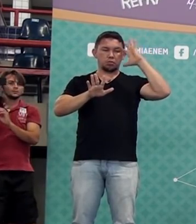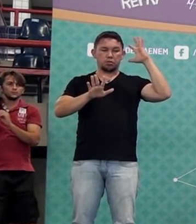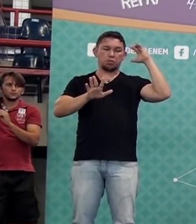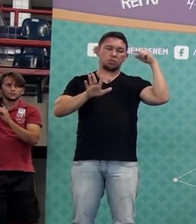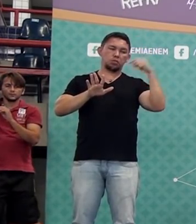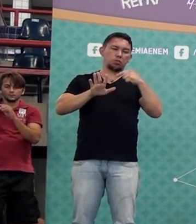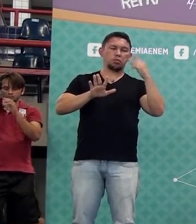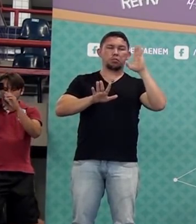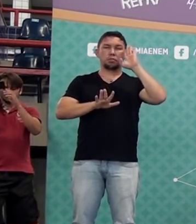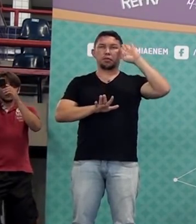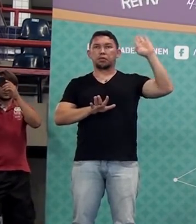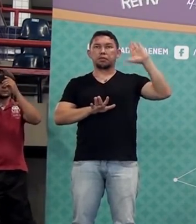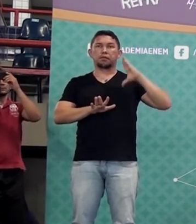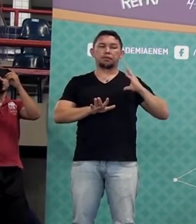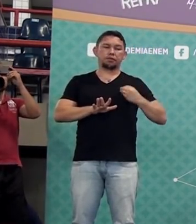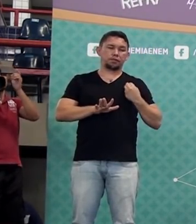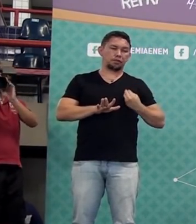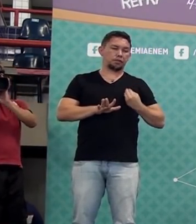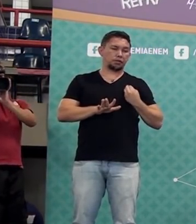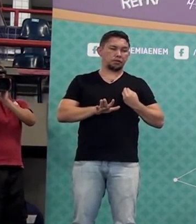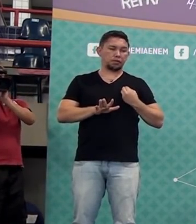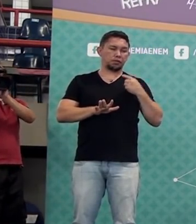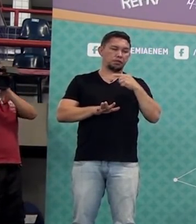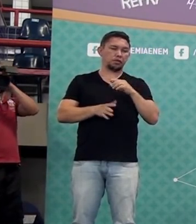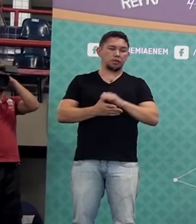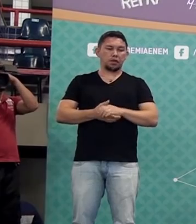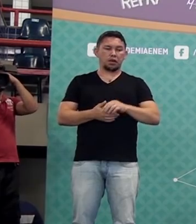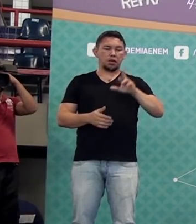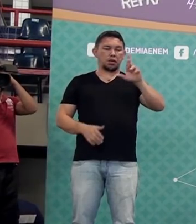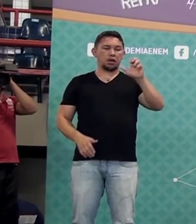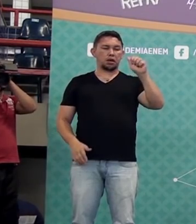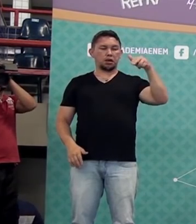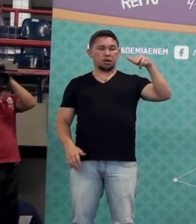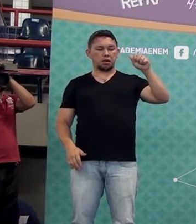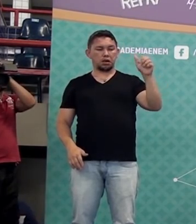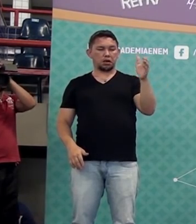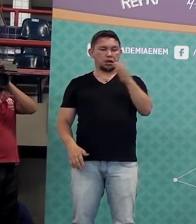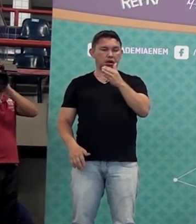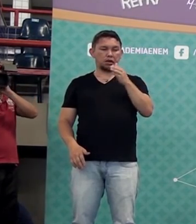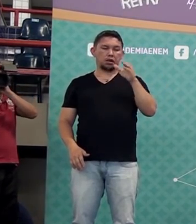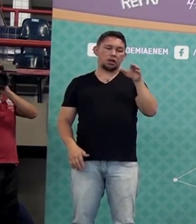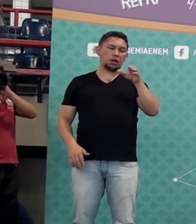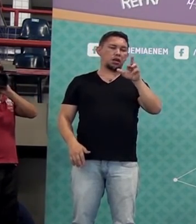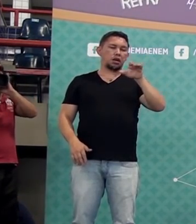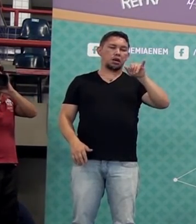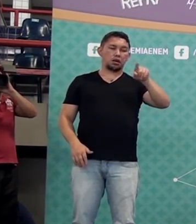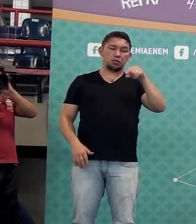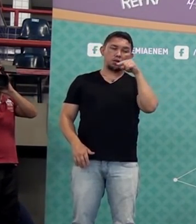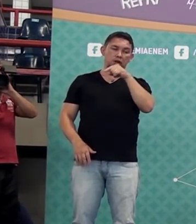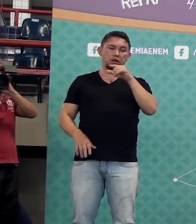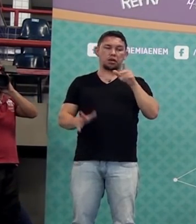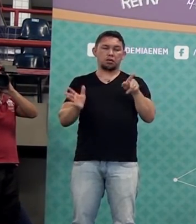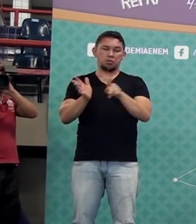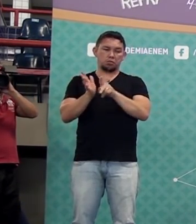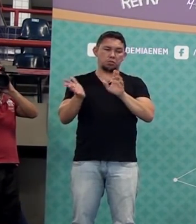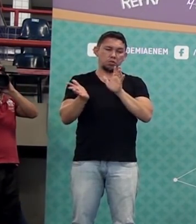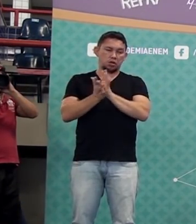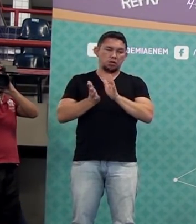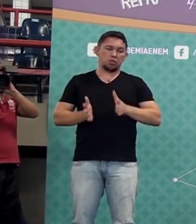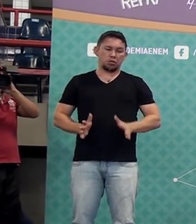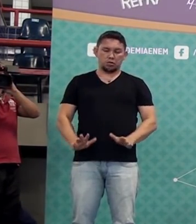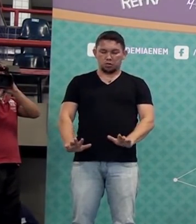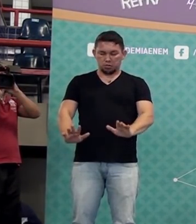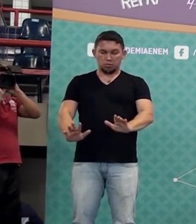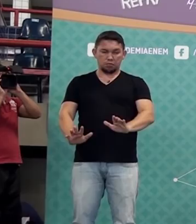é fundamental, Hannah Arendt, uma judia, veja vocês, uma